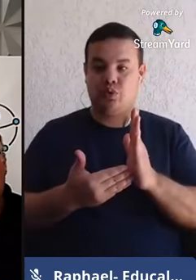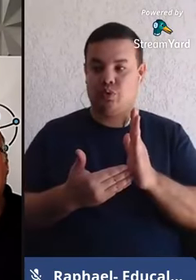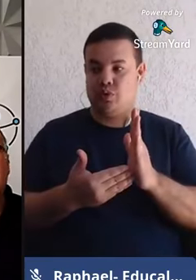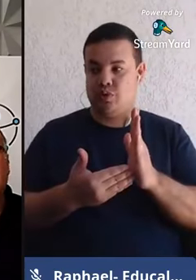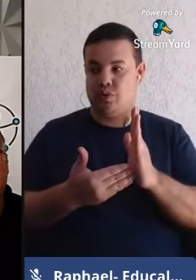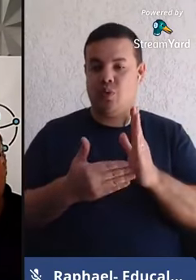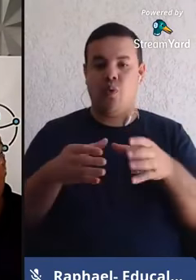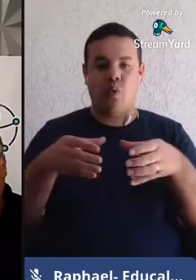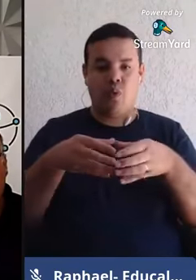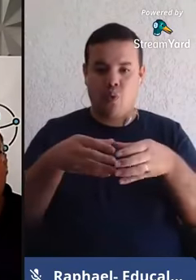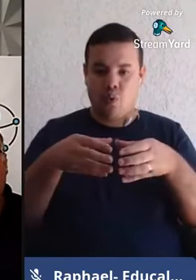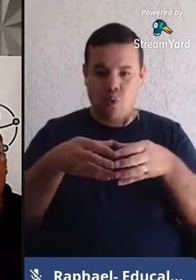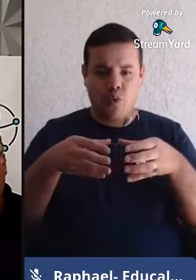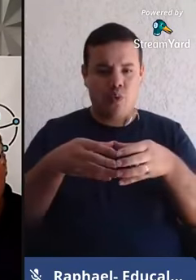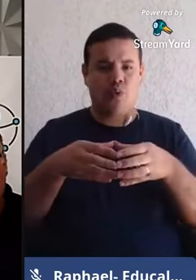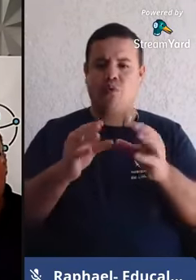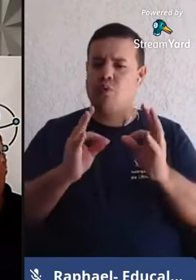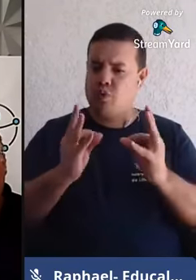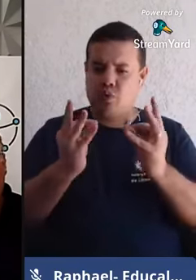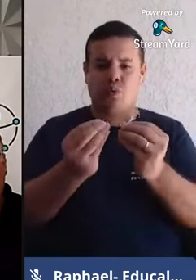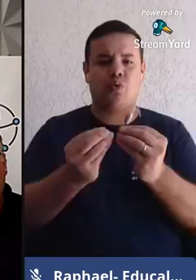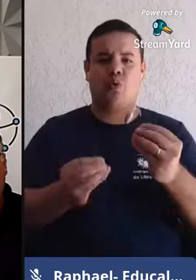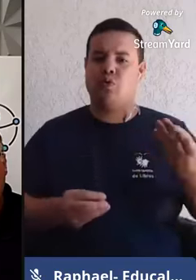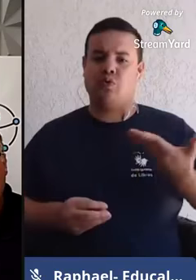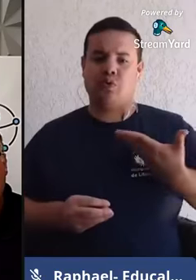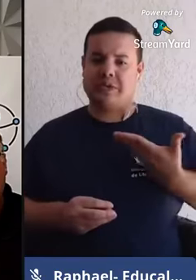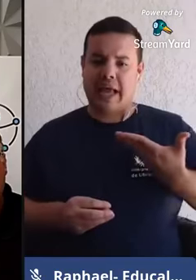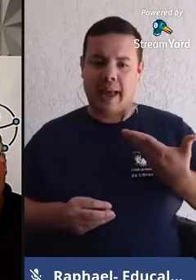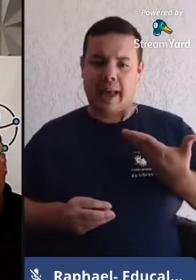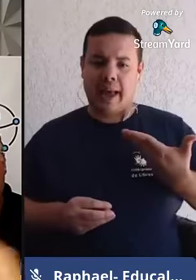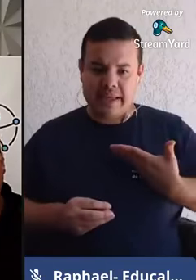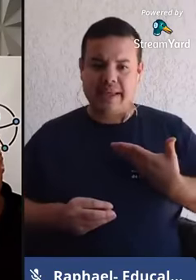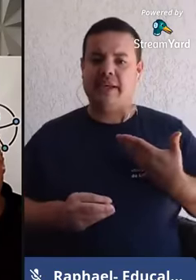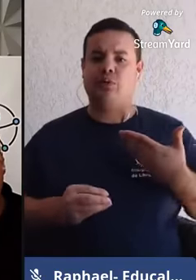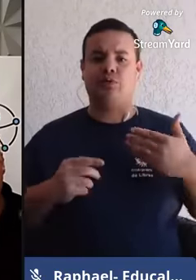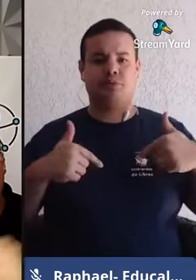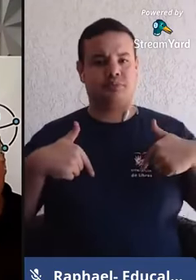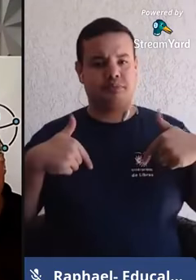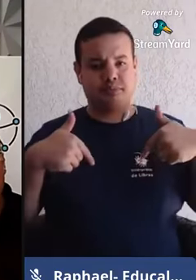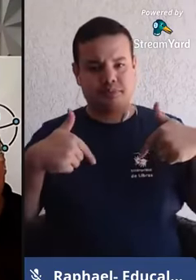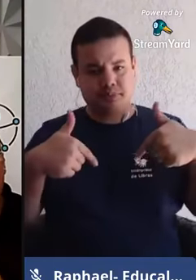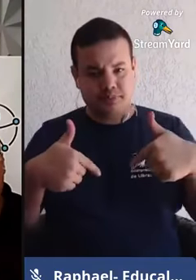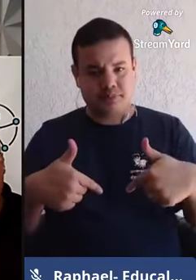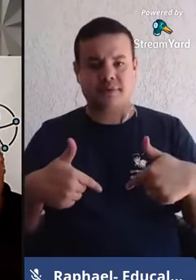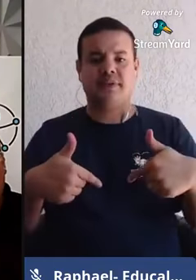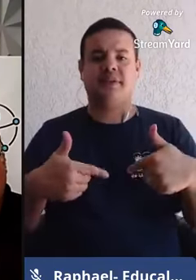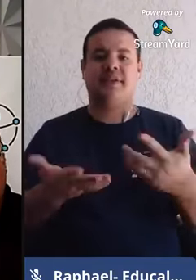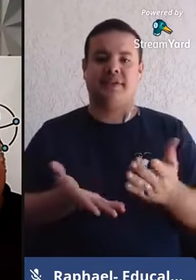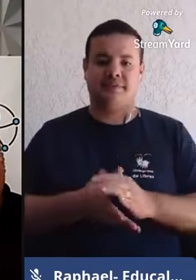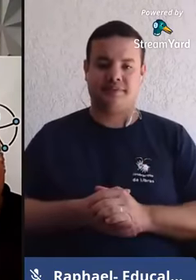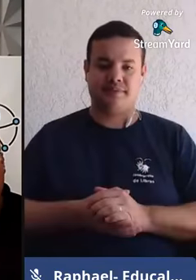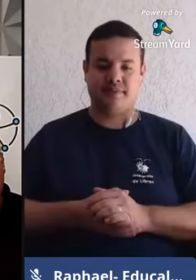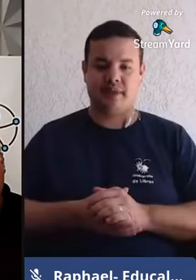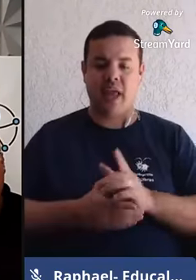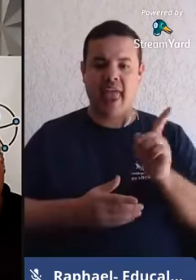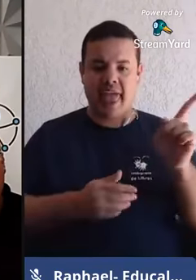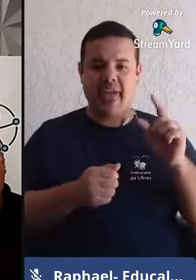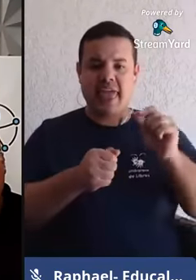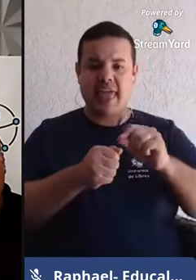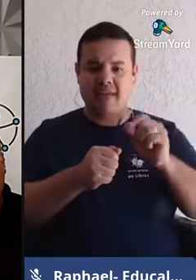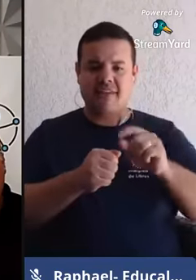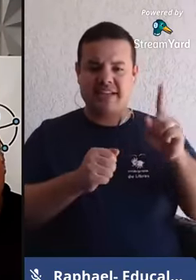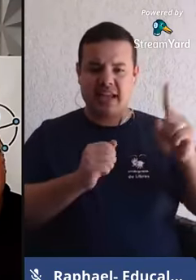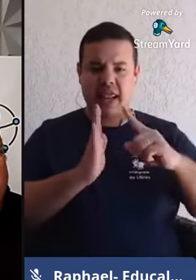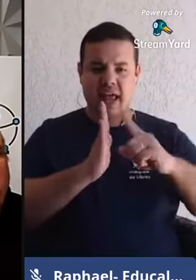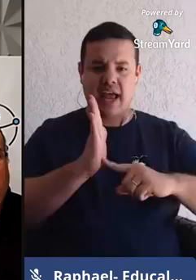nossa turma, todos os nossos amigos militantes. Seria aqui no Memorial da América Latina, é isso?